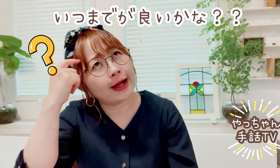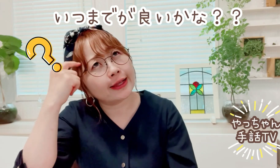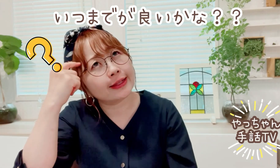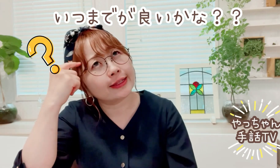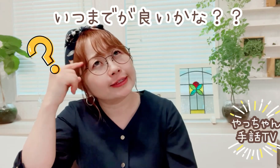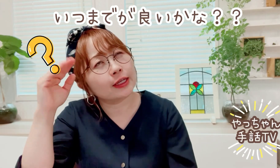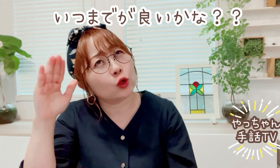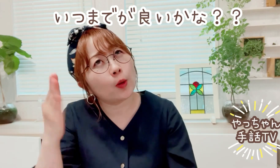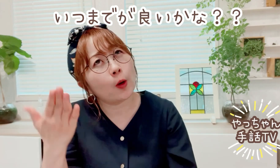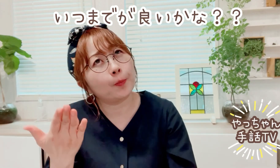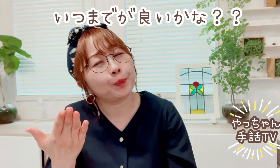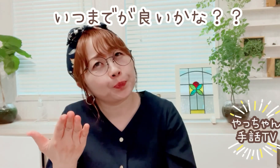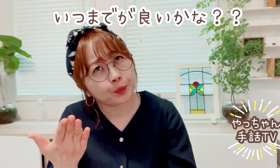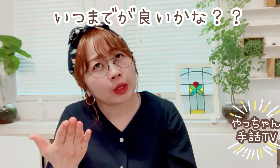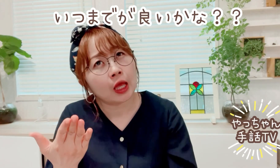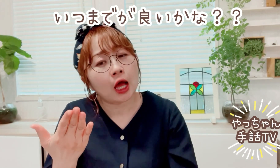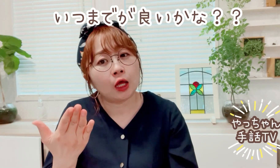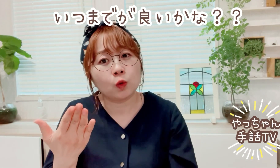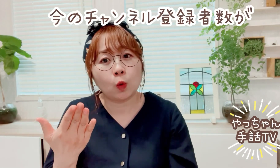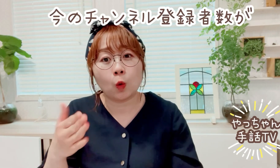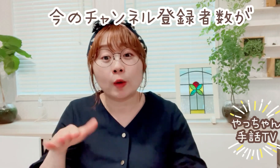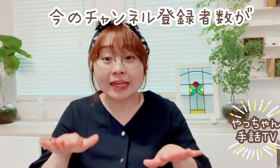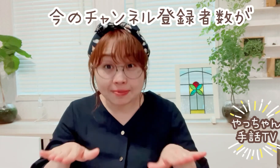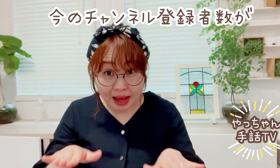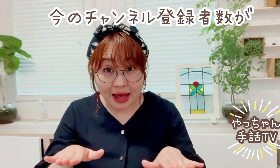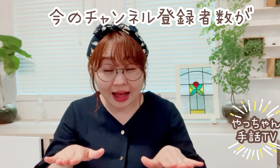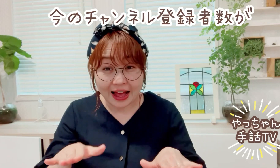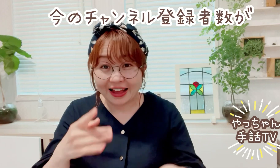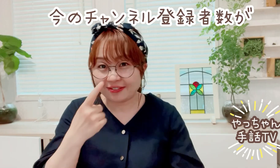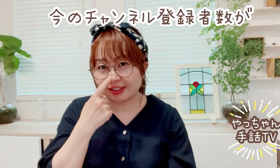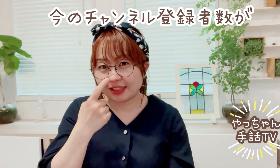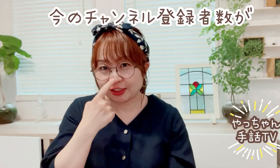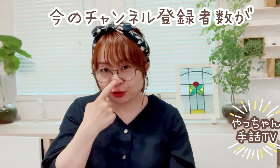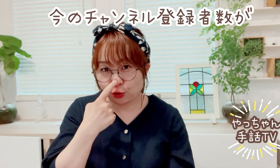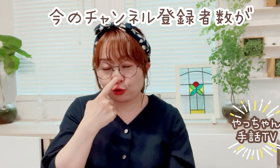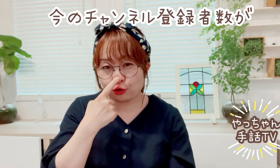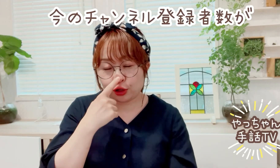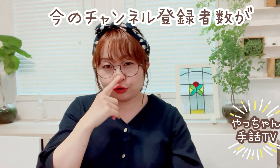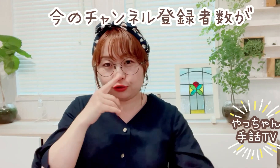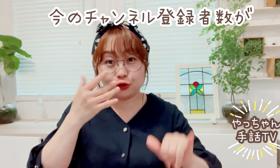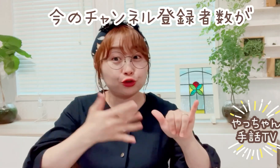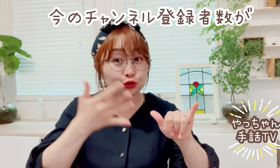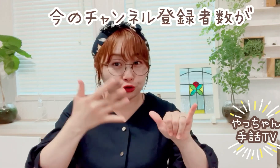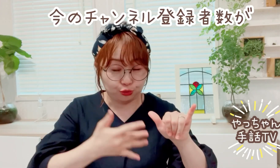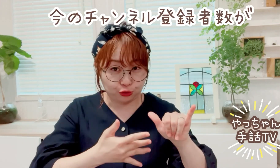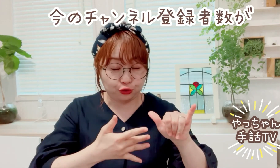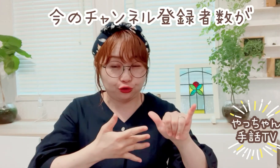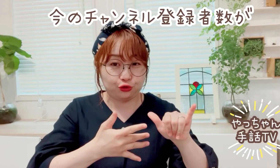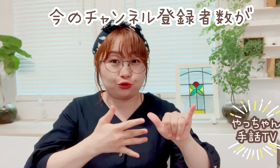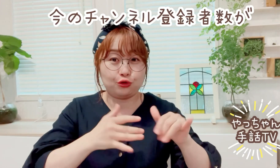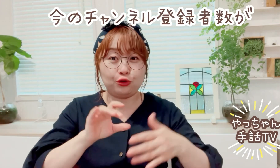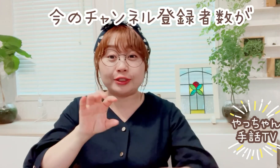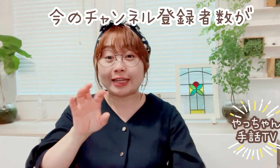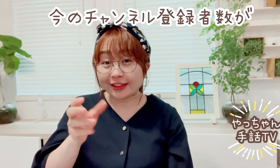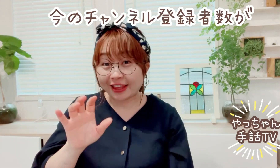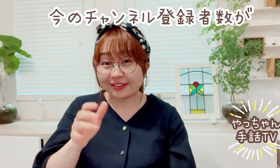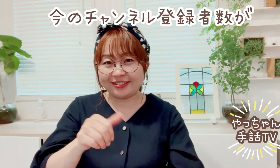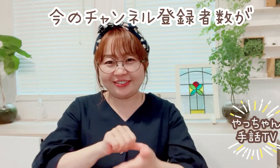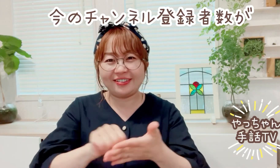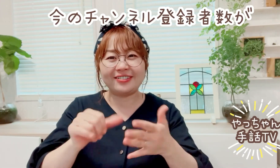考えたんですけども、今私の、YouTube のチャンネル登